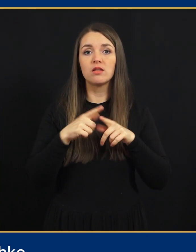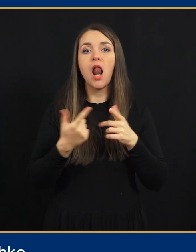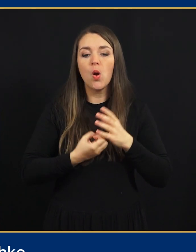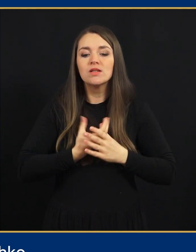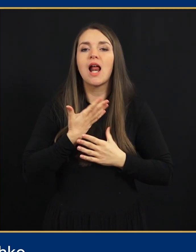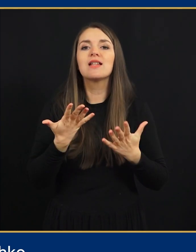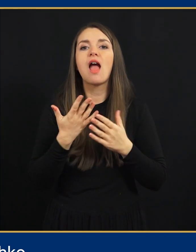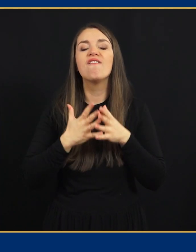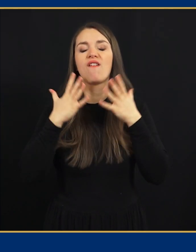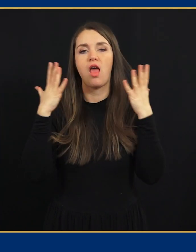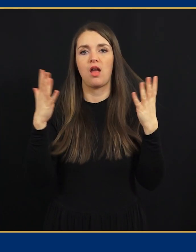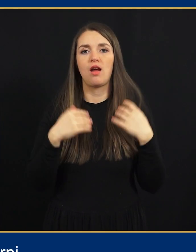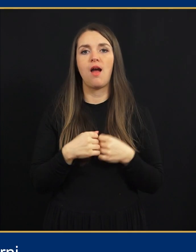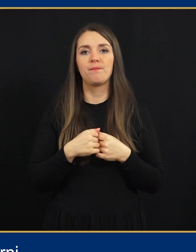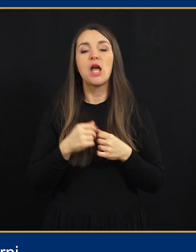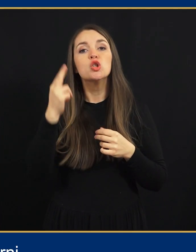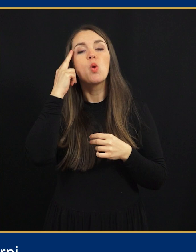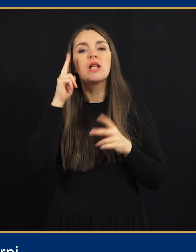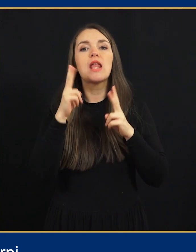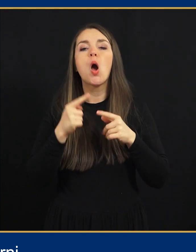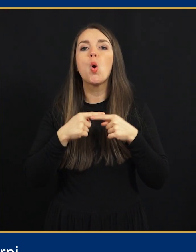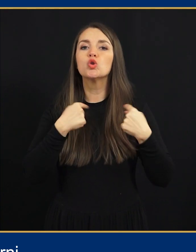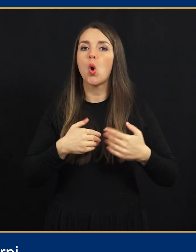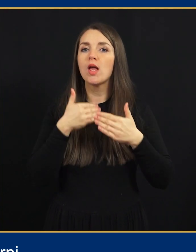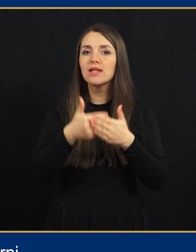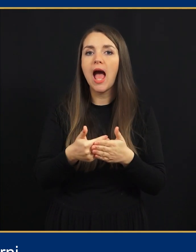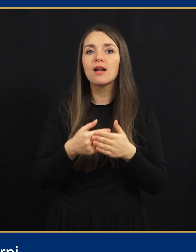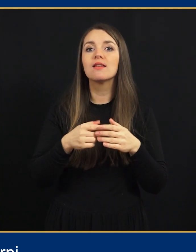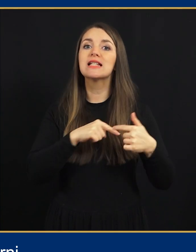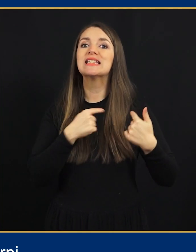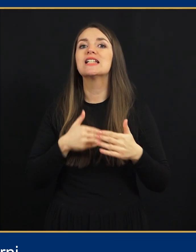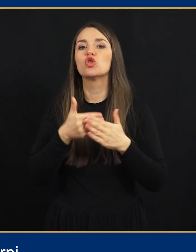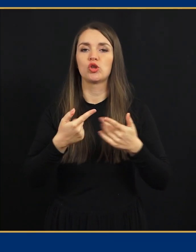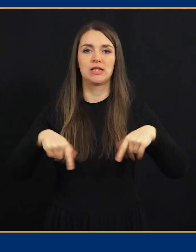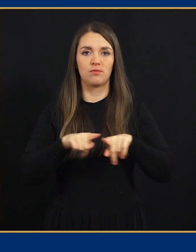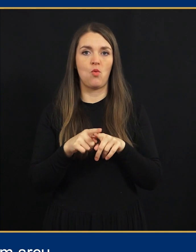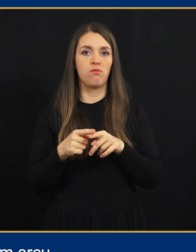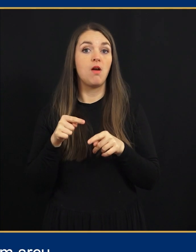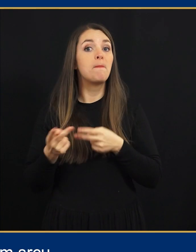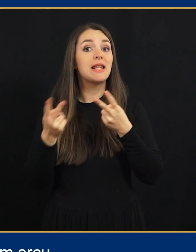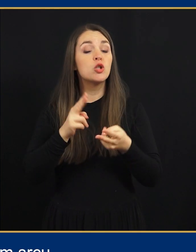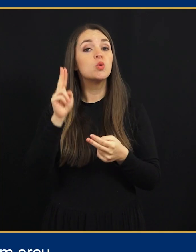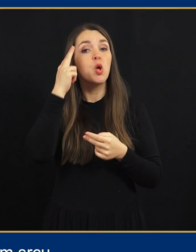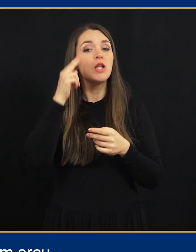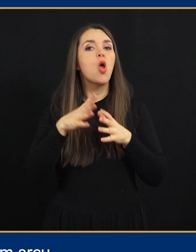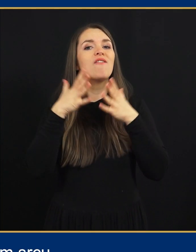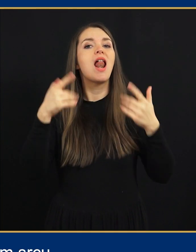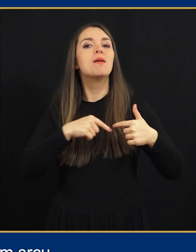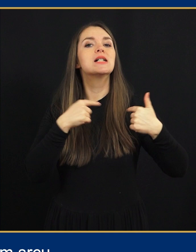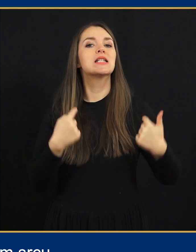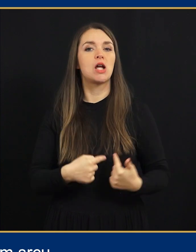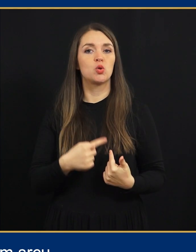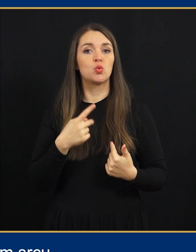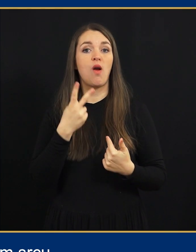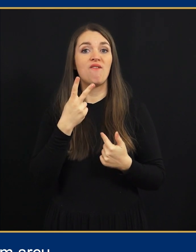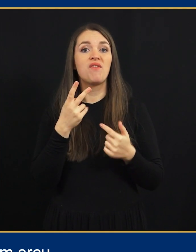nekaj velikega. Spoznanje, kako solidarni in srčni smo. Prinesel spoznanje o velikem srcu